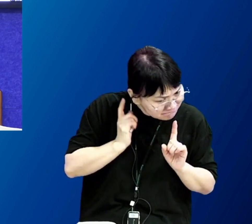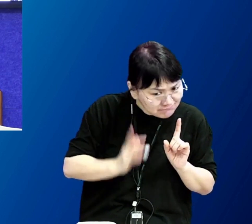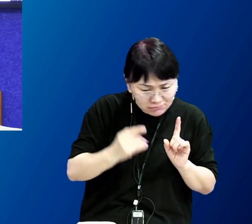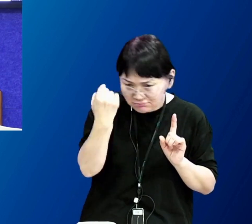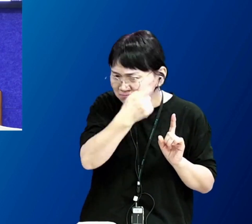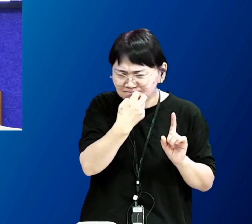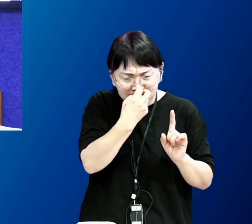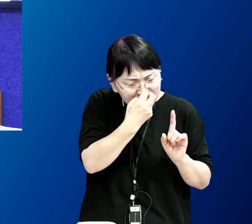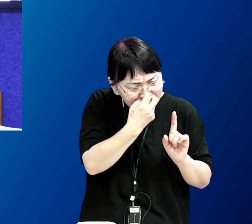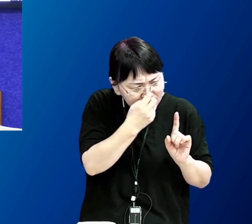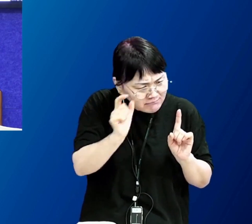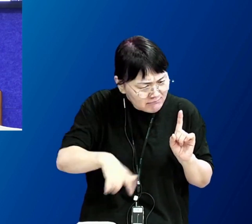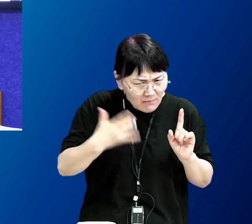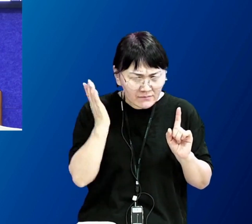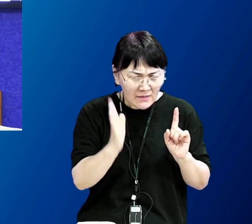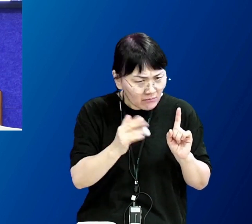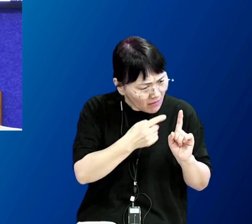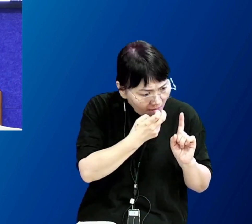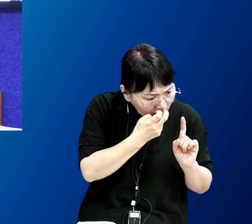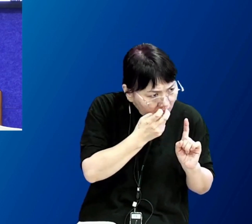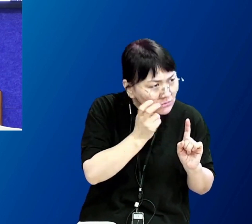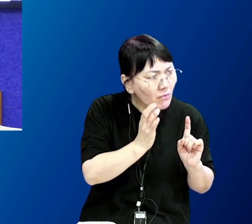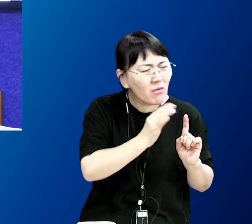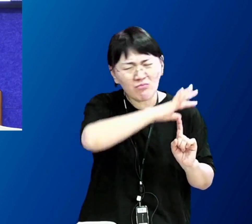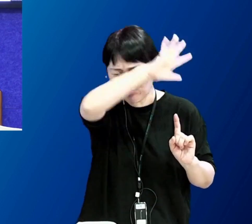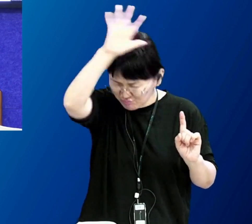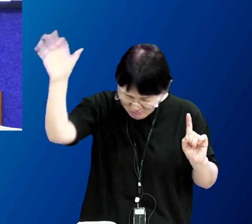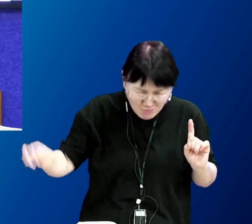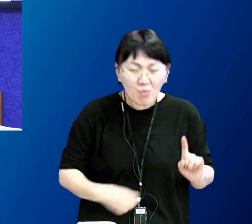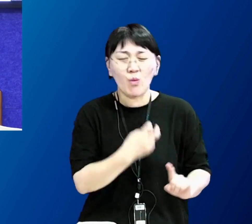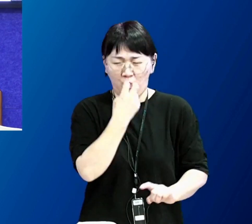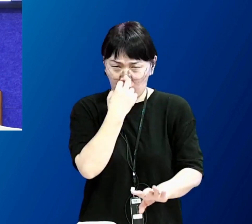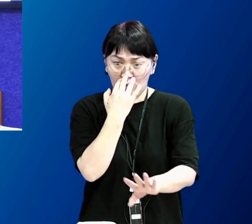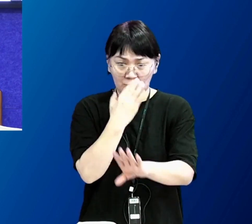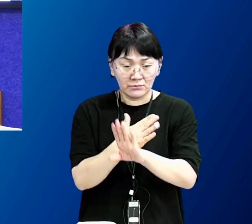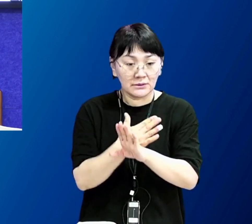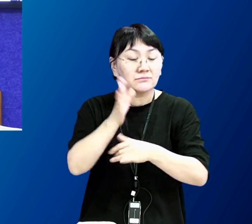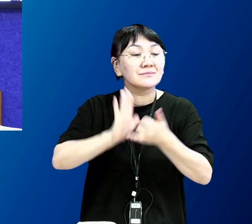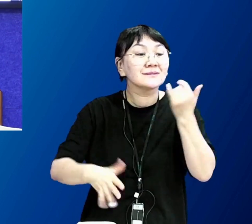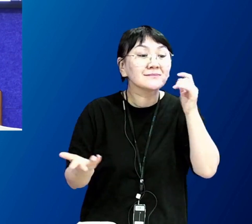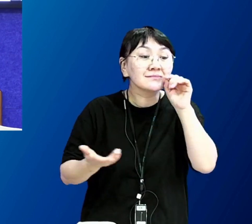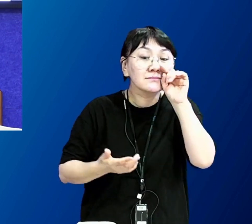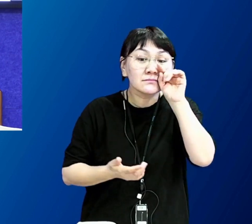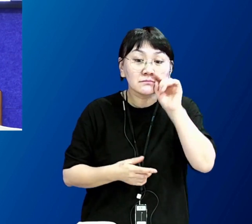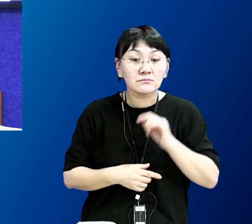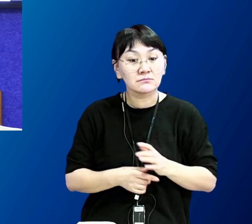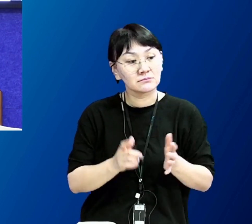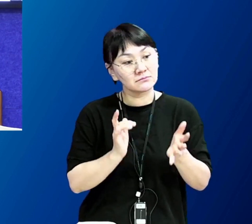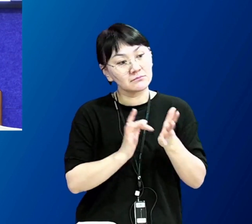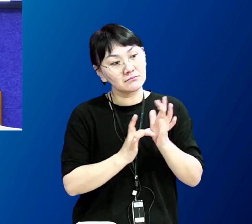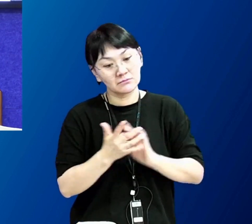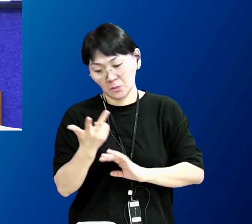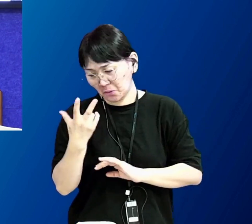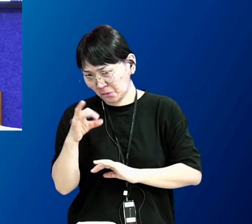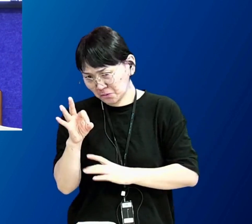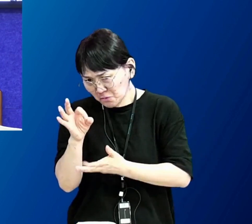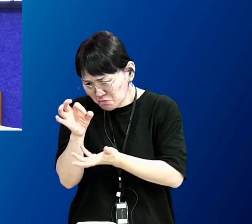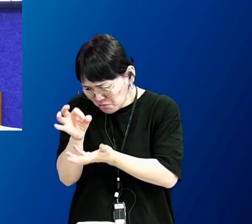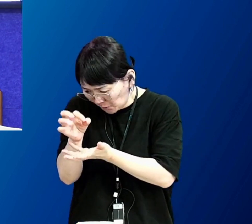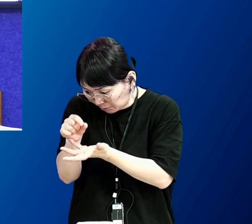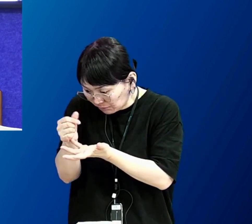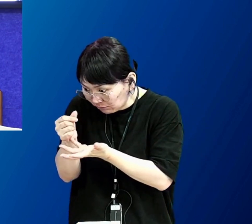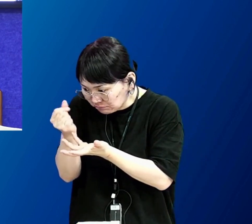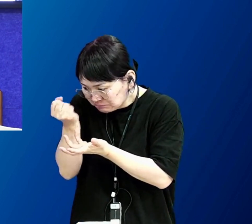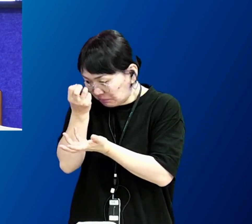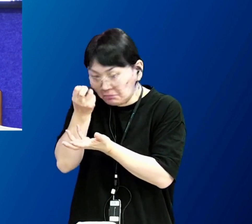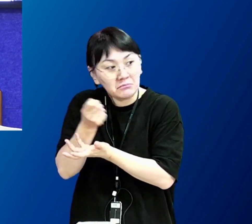боловч эцэст нь тэрээр Есүсийг 30 мөнгөн зоосоор худалдсан